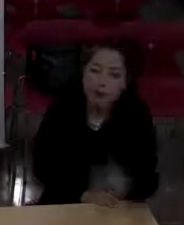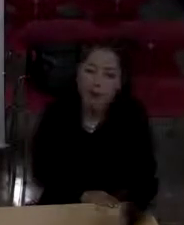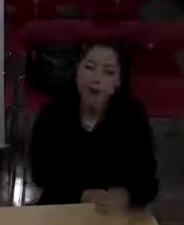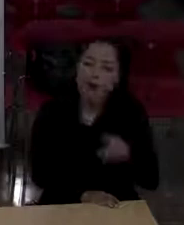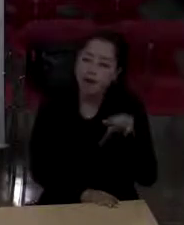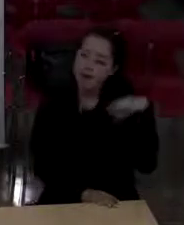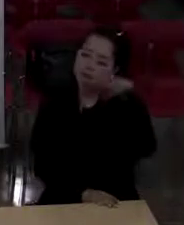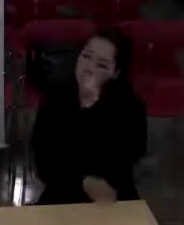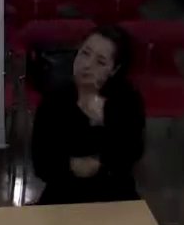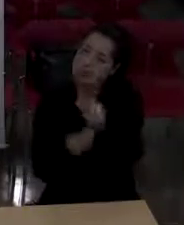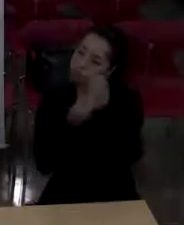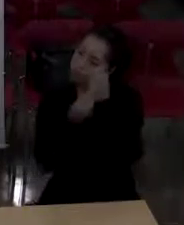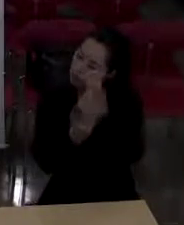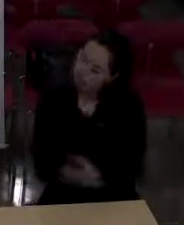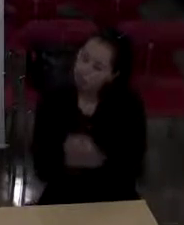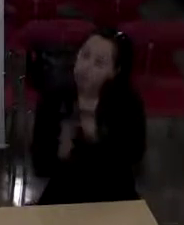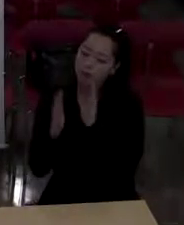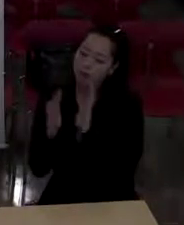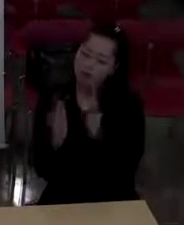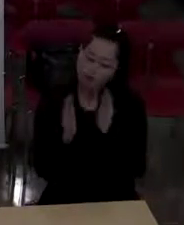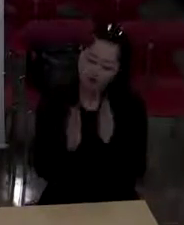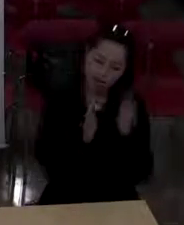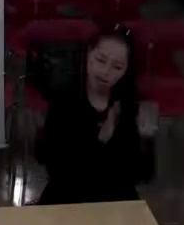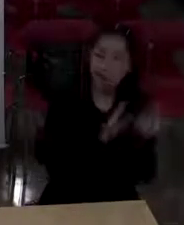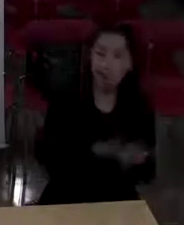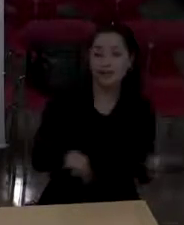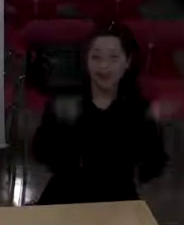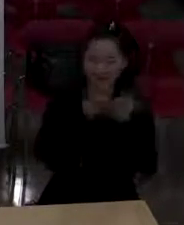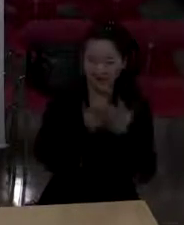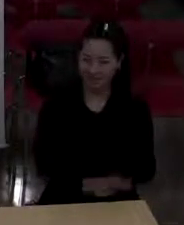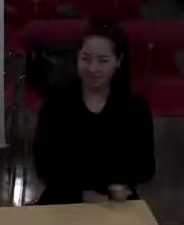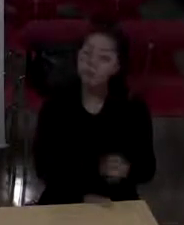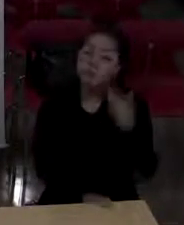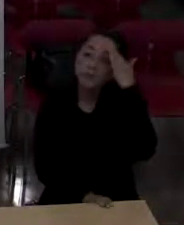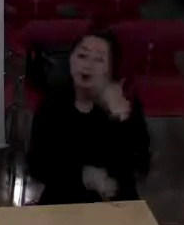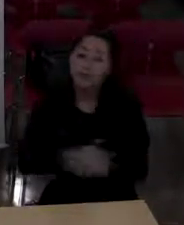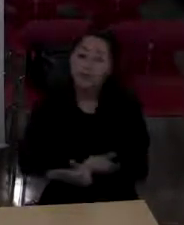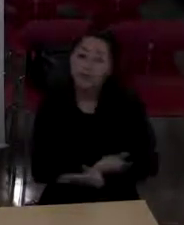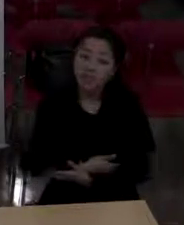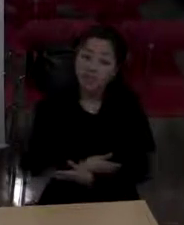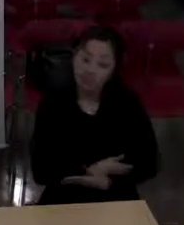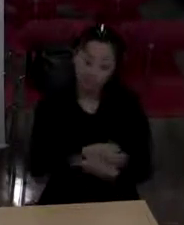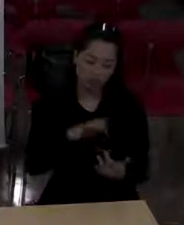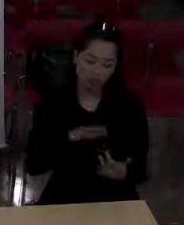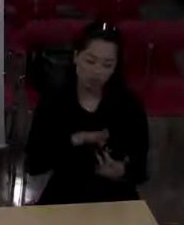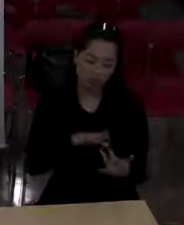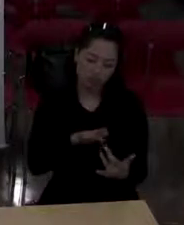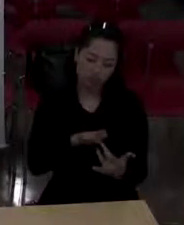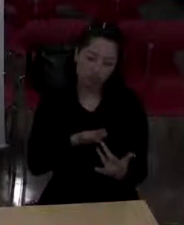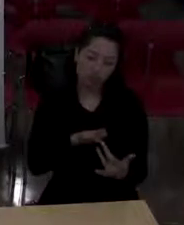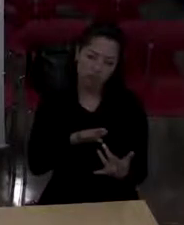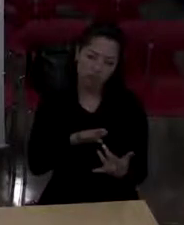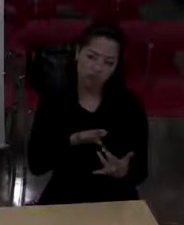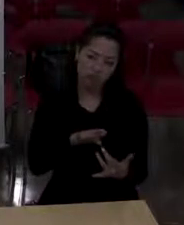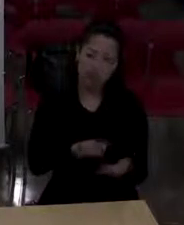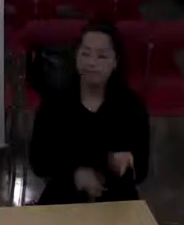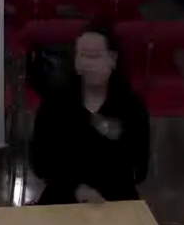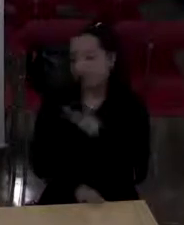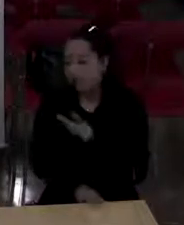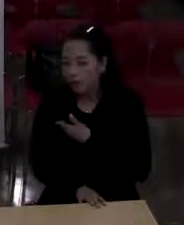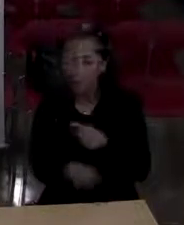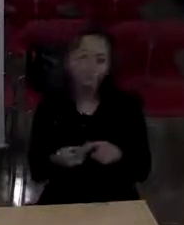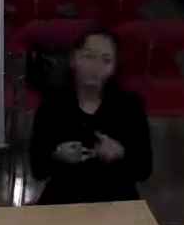inicia un proceso de interrelación entre el lactante y sus cuidadores, en los que interviene, además de la audición y la visión, el tacto para el desarrollo cognitivo